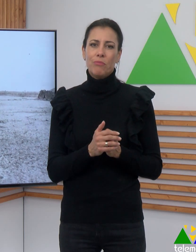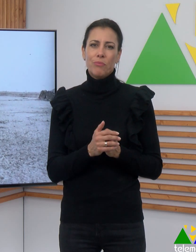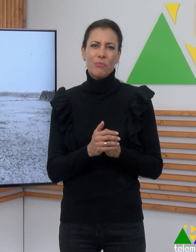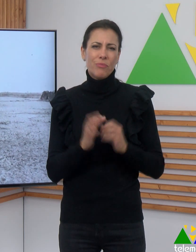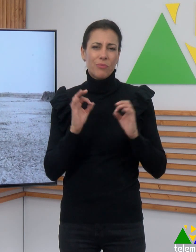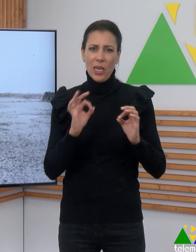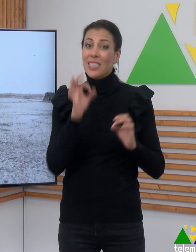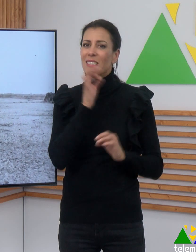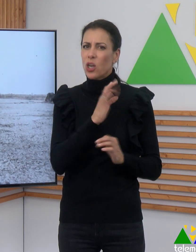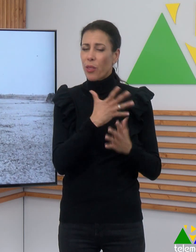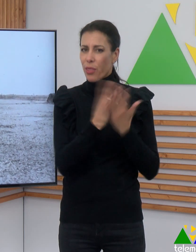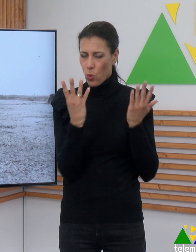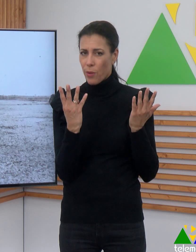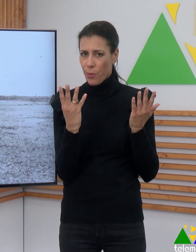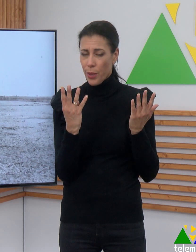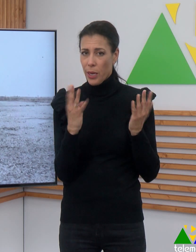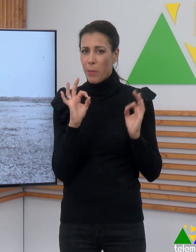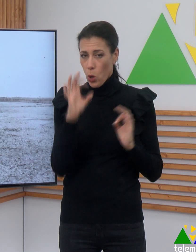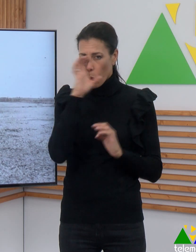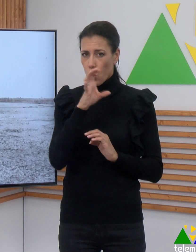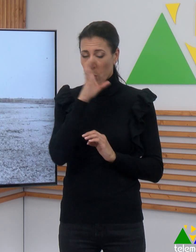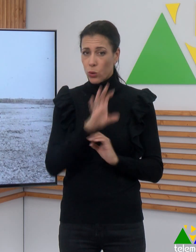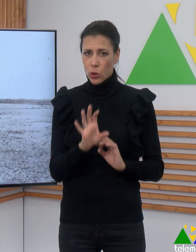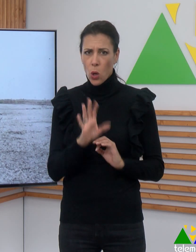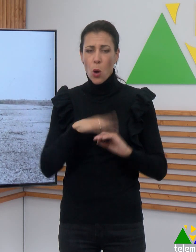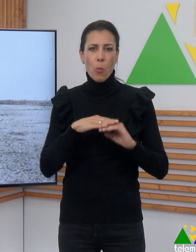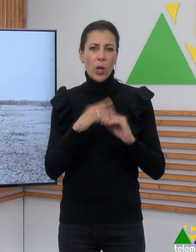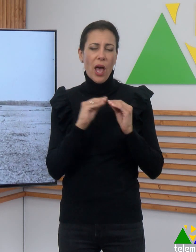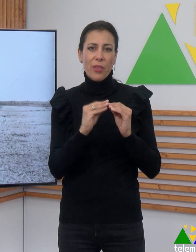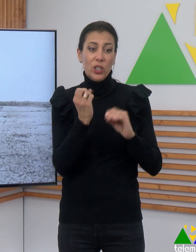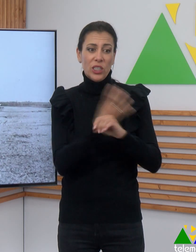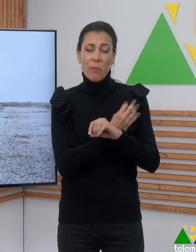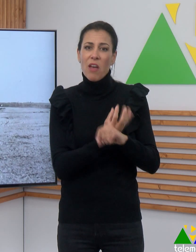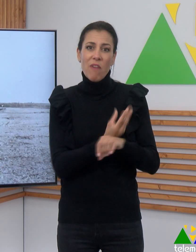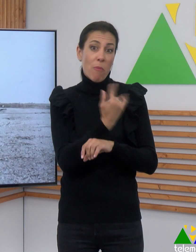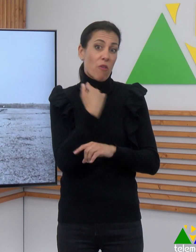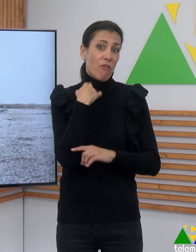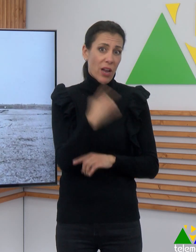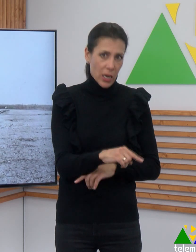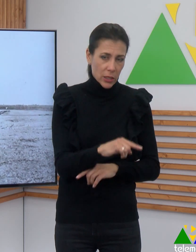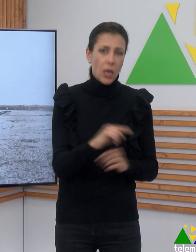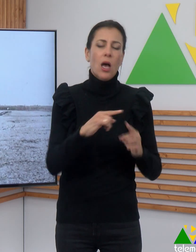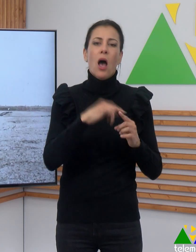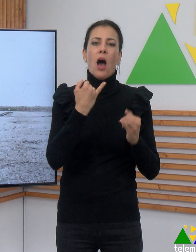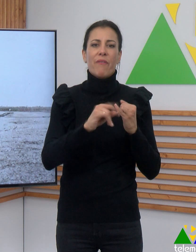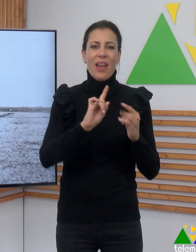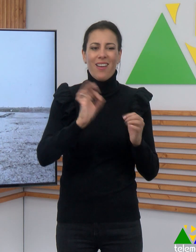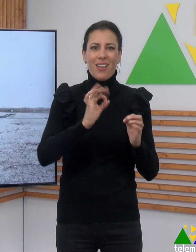era del siglo XIX. Y es curioso, ¿no? Porque se hace primero un tranvía de vapor, como fracasa, lo que hace es un tranvía a